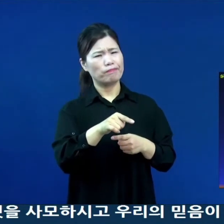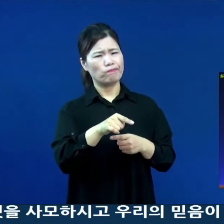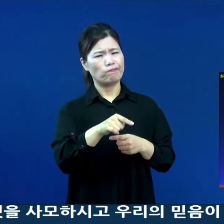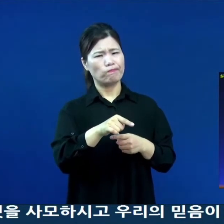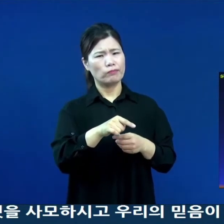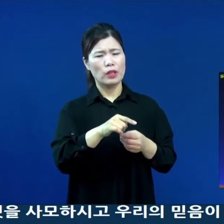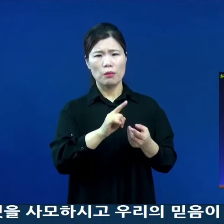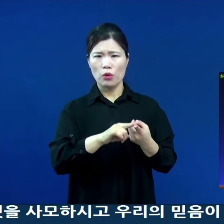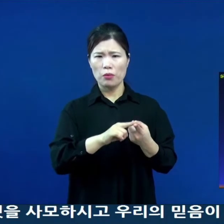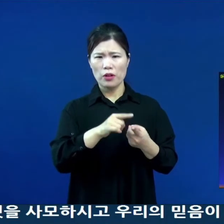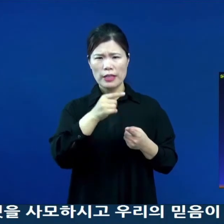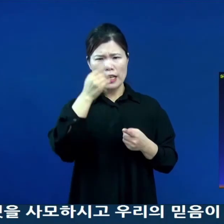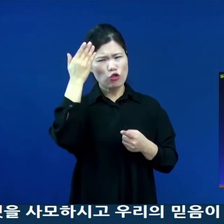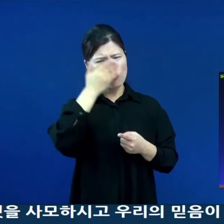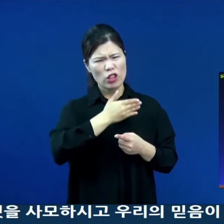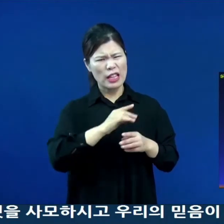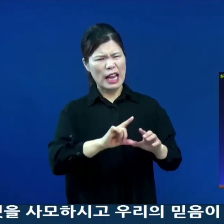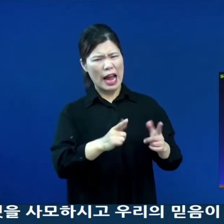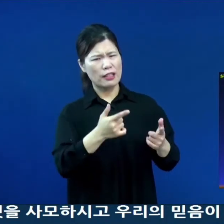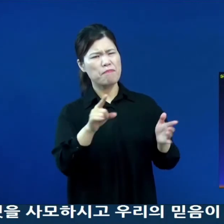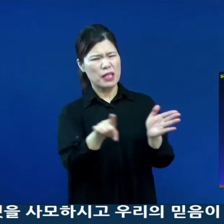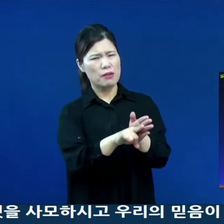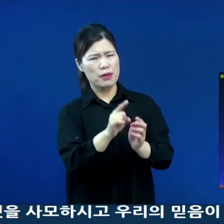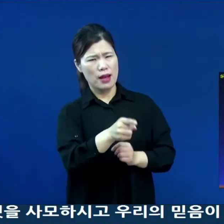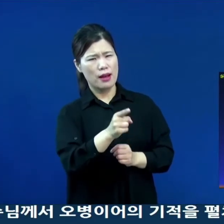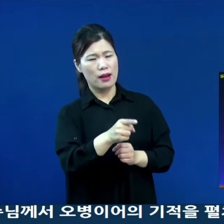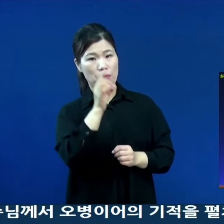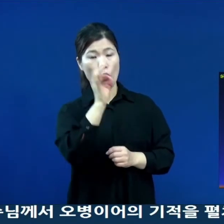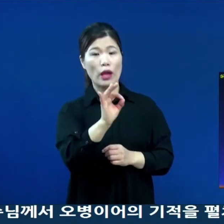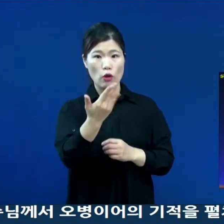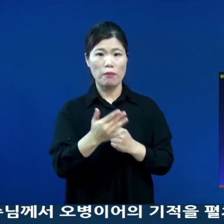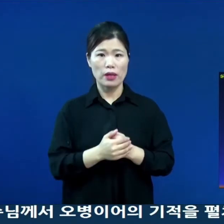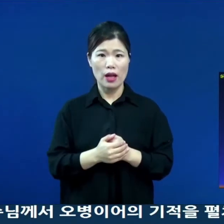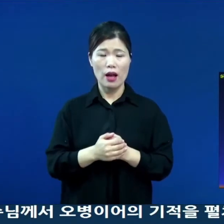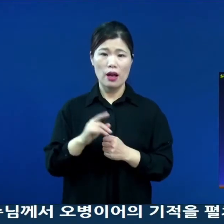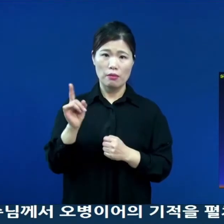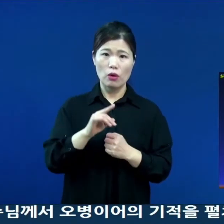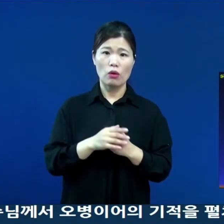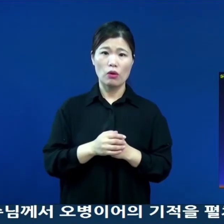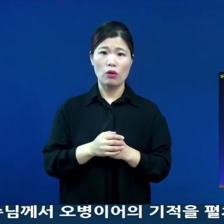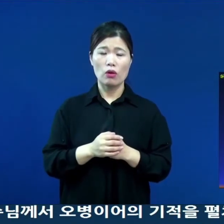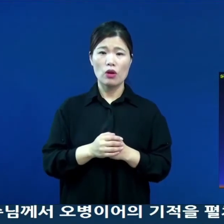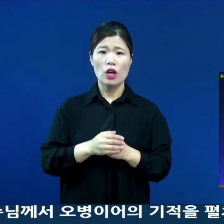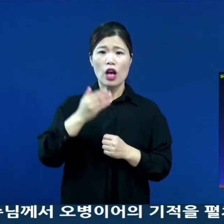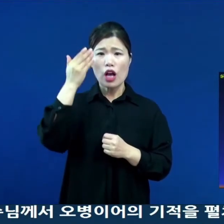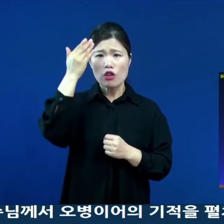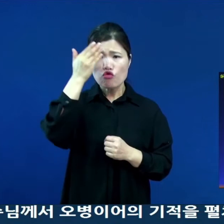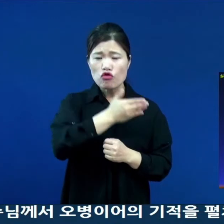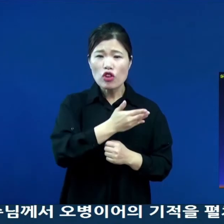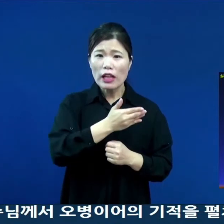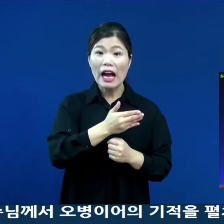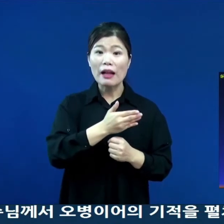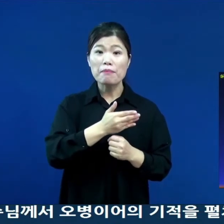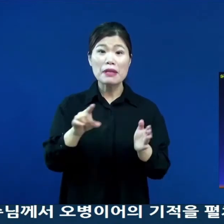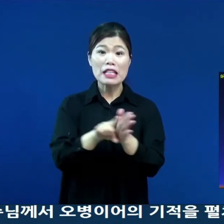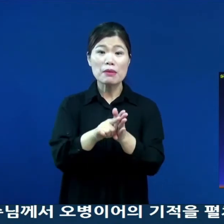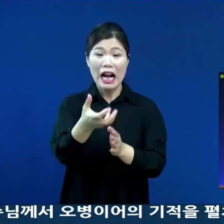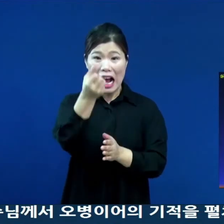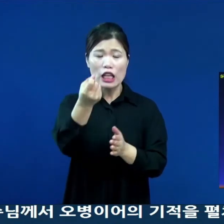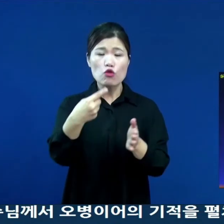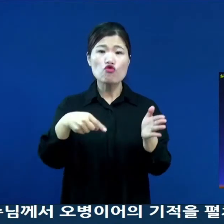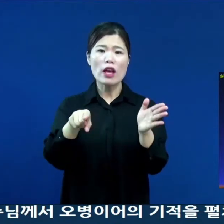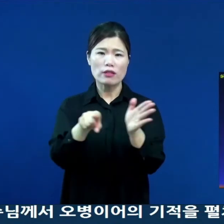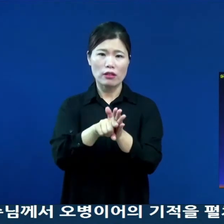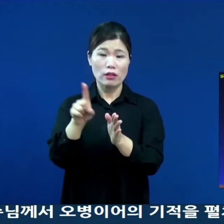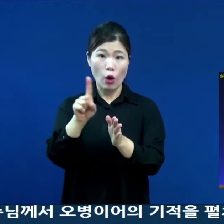순전하지 않은 믿음이라고 본 겁니다. 그러니까 순전한 믿음은 뭐냐? 까꾸로 하면 되는 거죠. 이제 그것을 가르쳐 주려고 하는 것입니다.